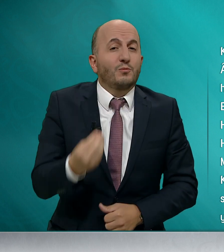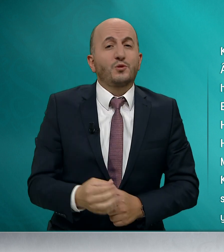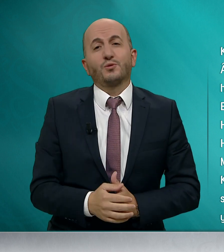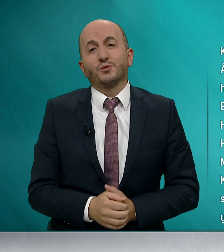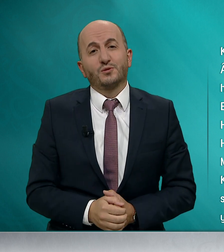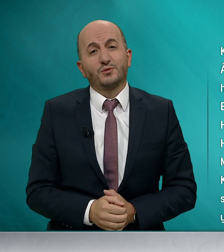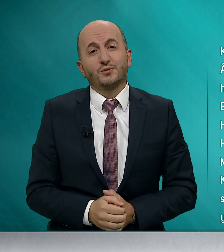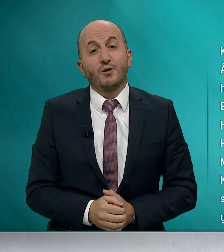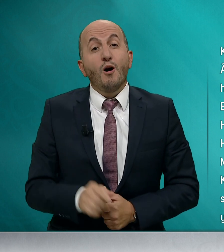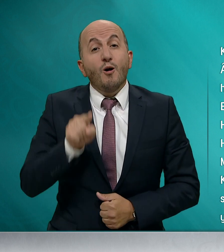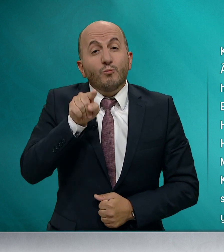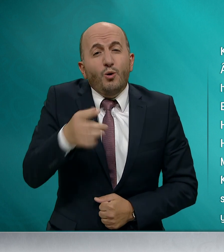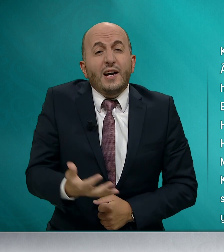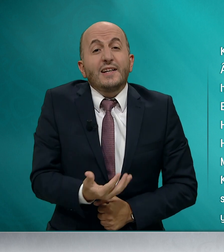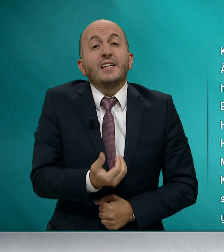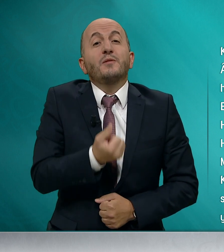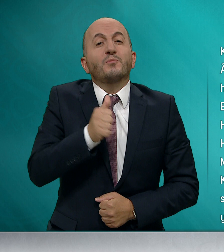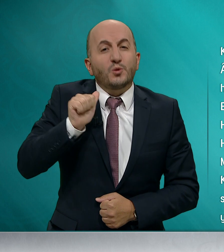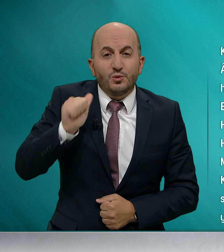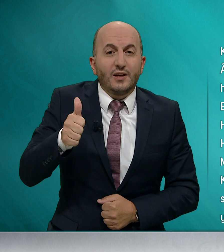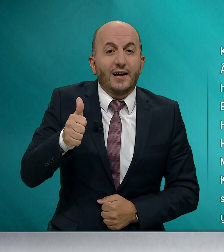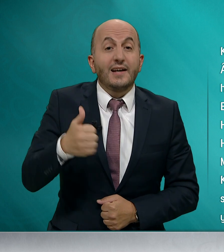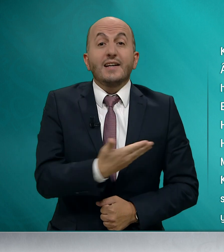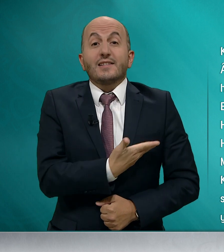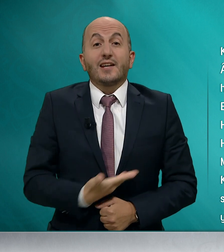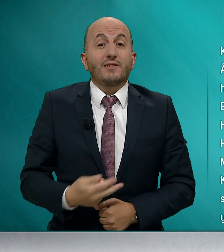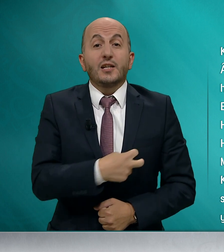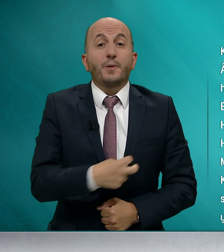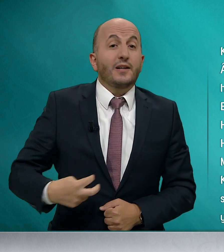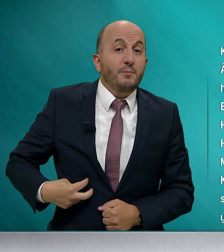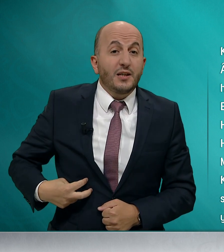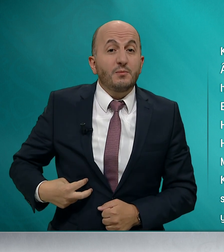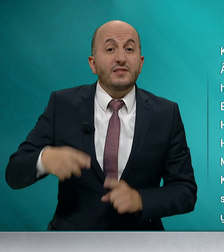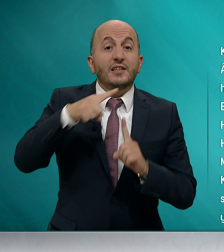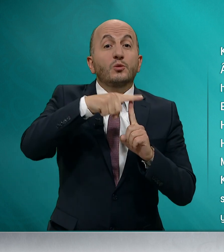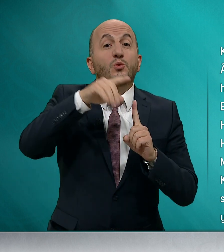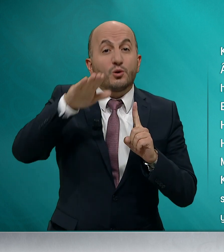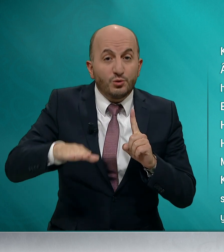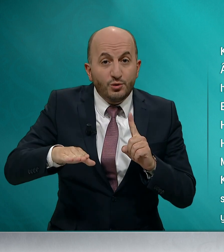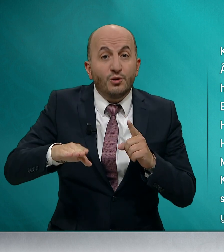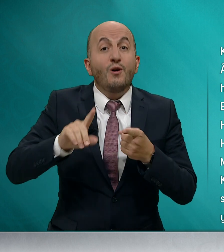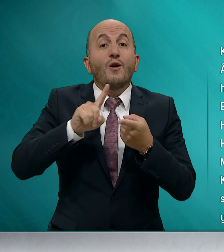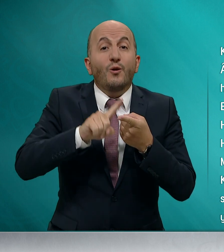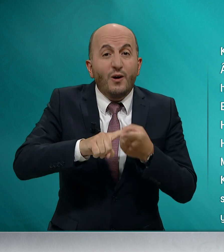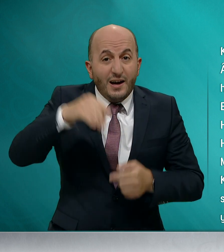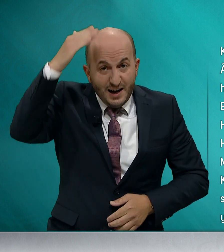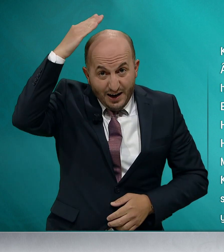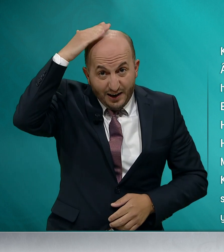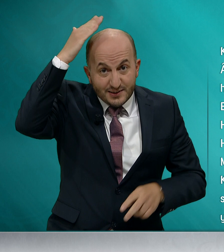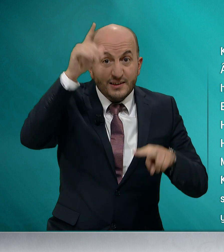var olmuştur. Bu elim günde sevgili Peygamberimizin torunu